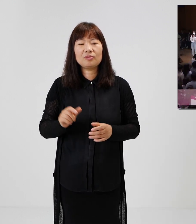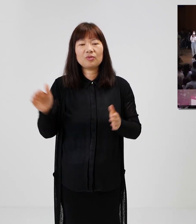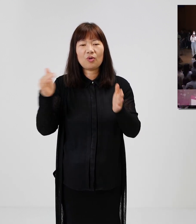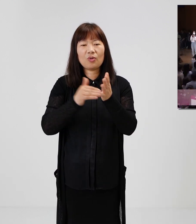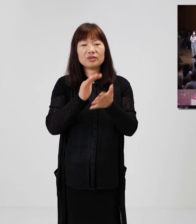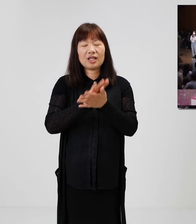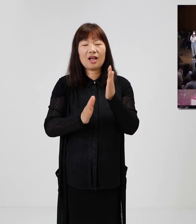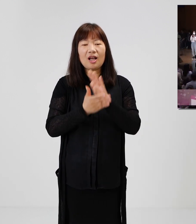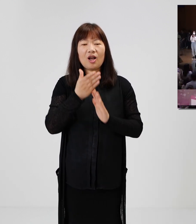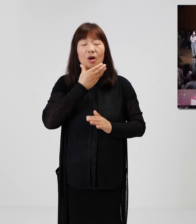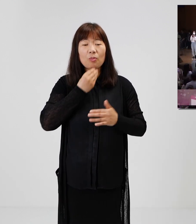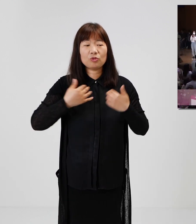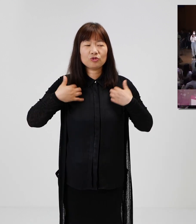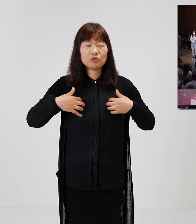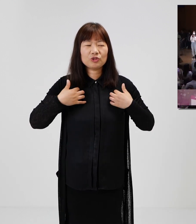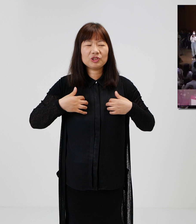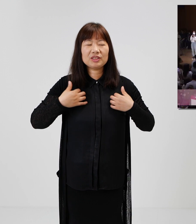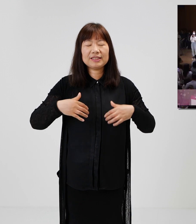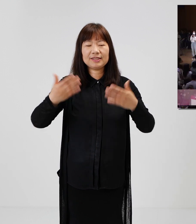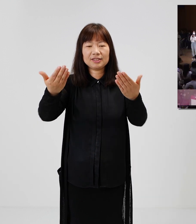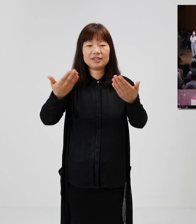무한한 복락